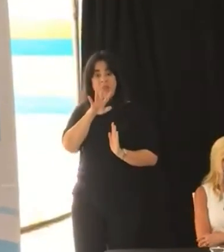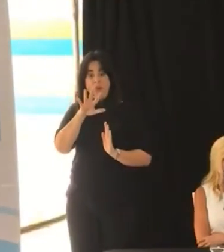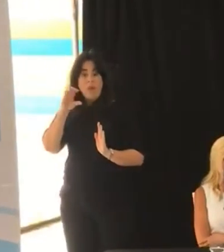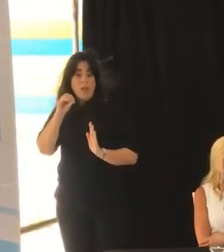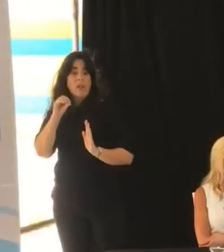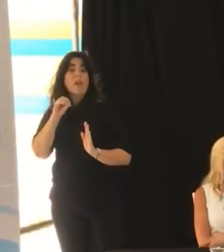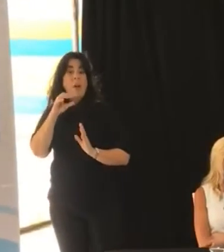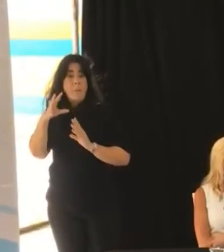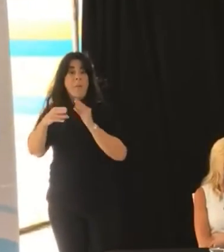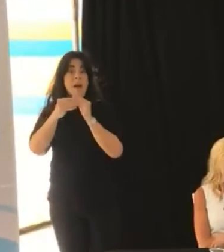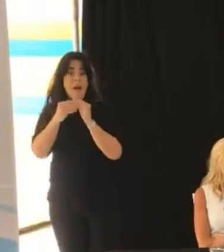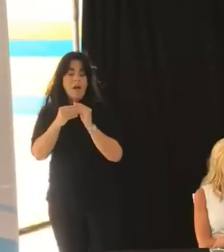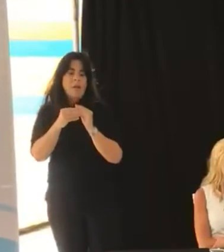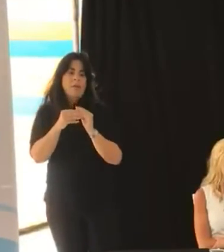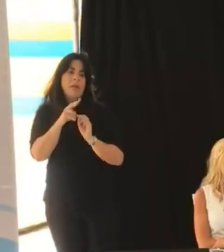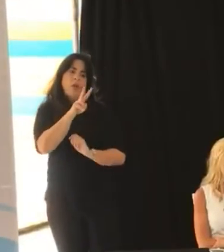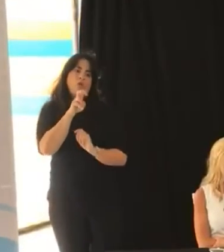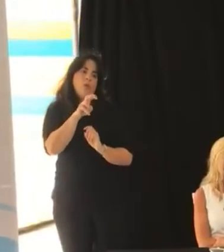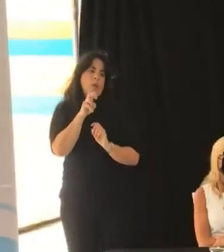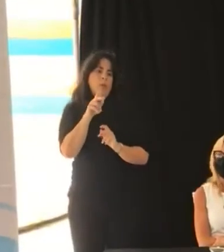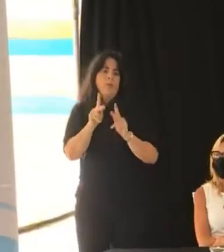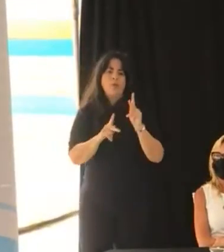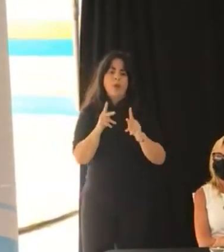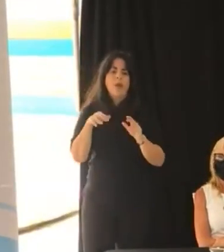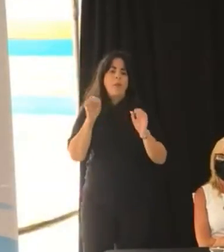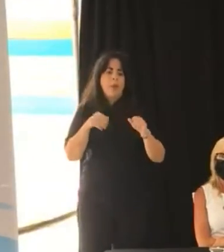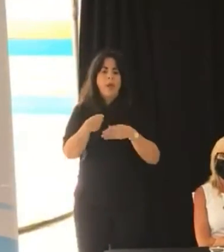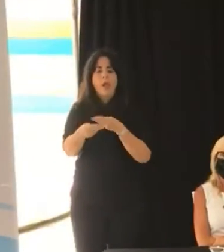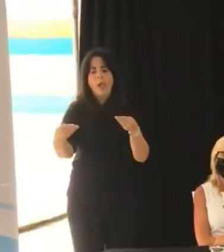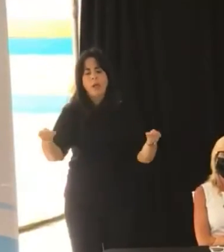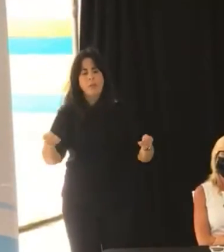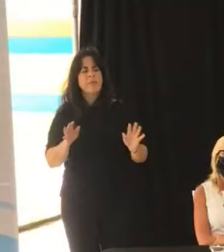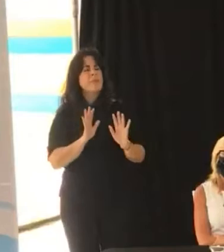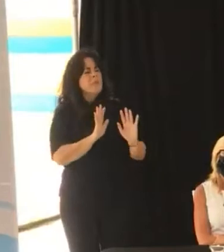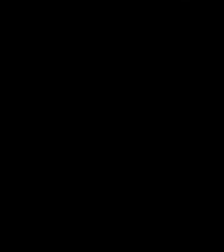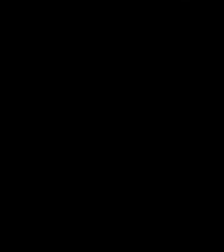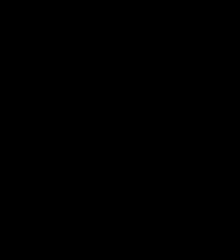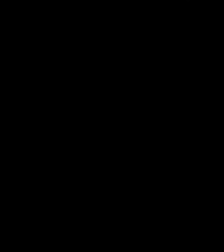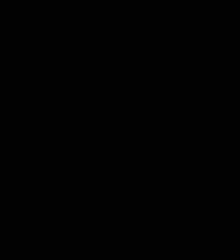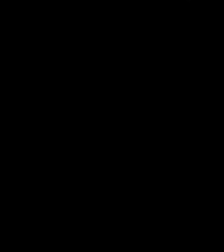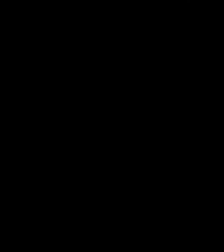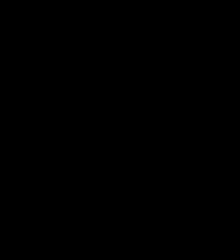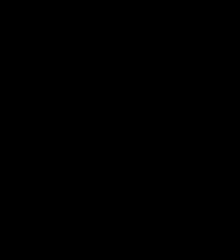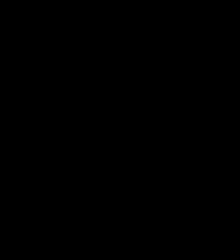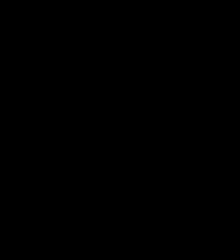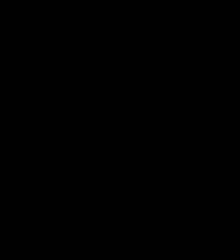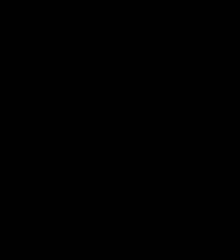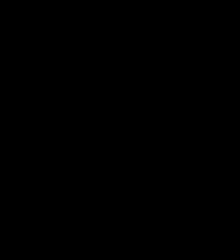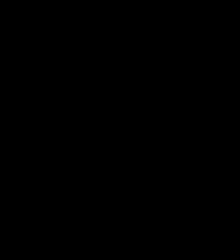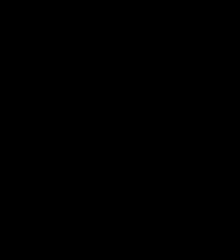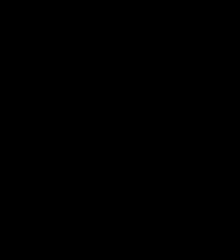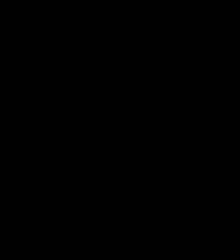255 proveedores que tiene el departamento. Pero, doctor, esa plataforma de turnos.